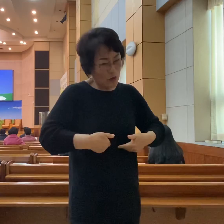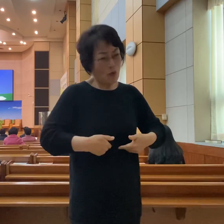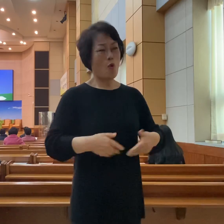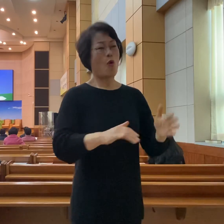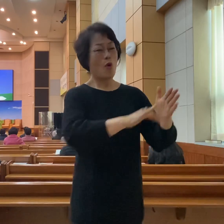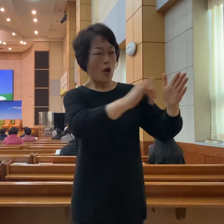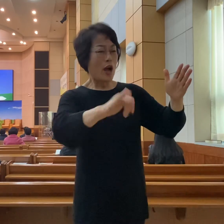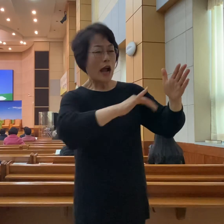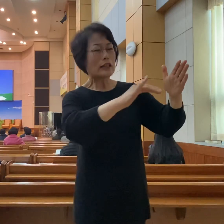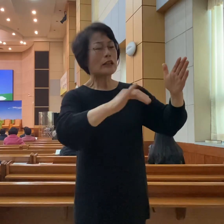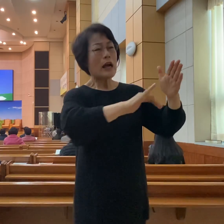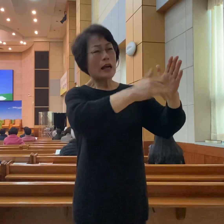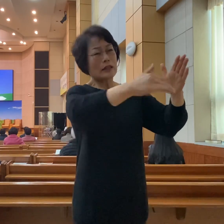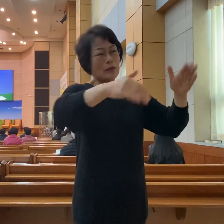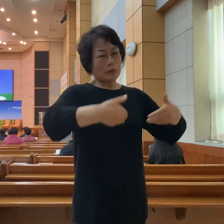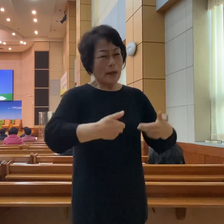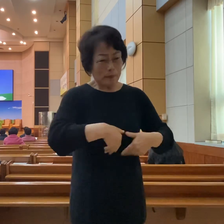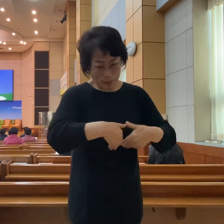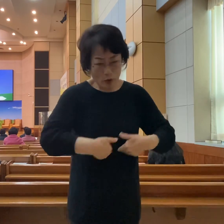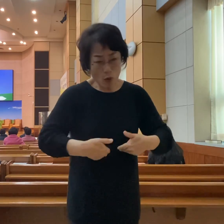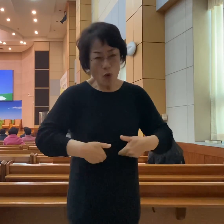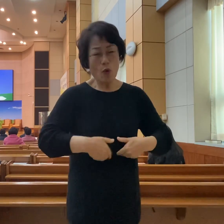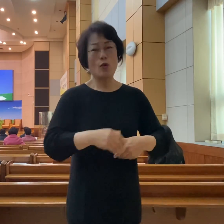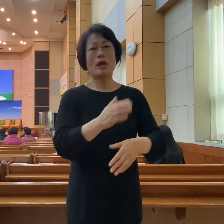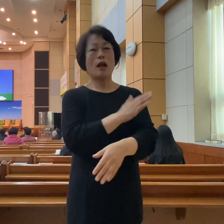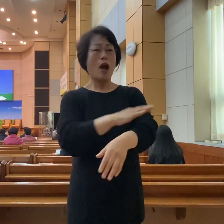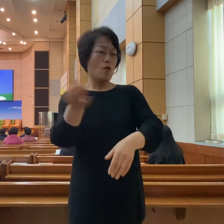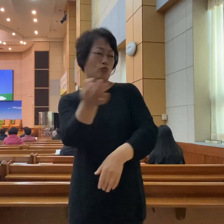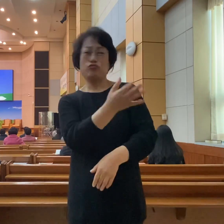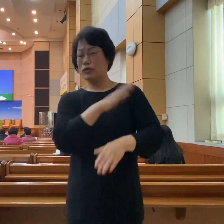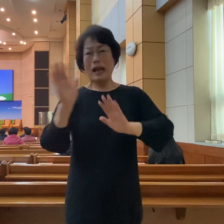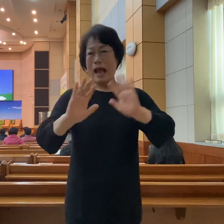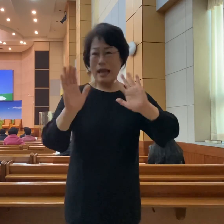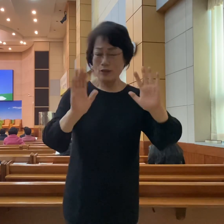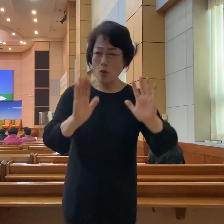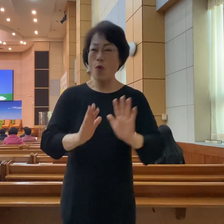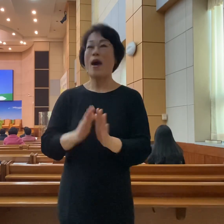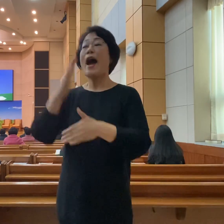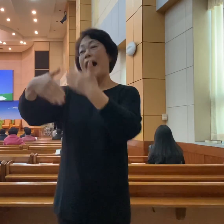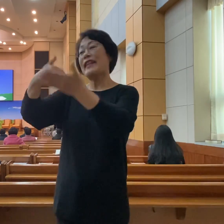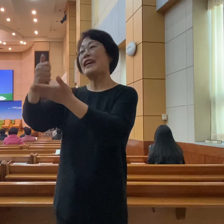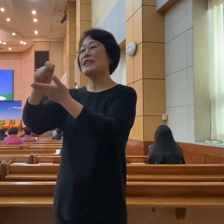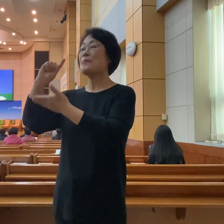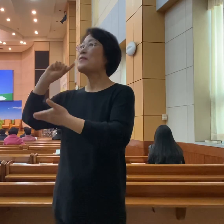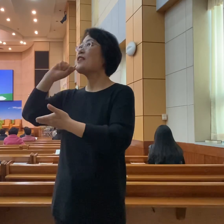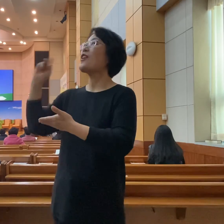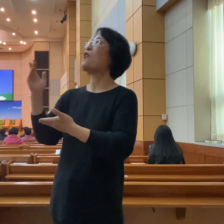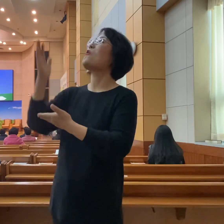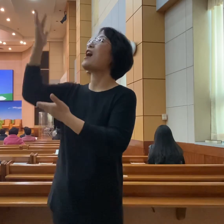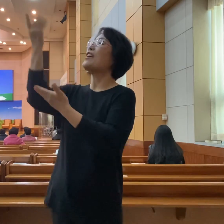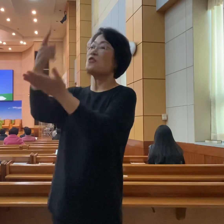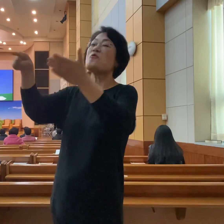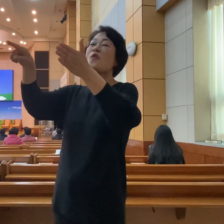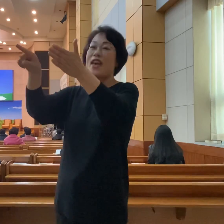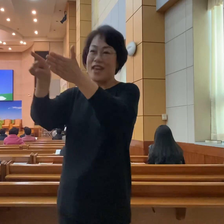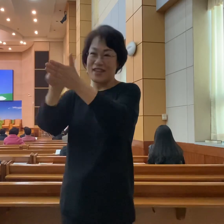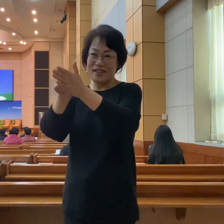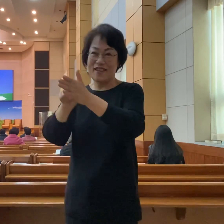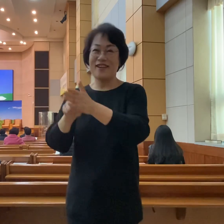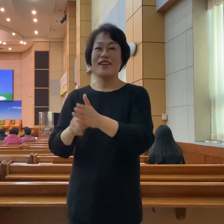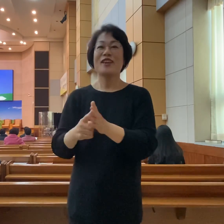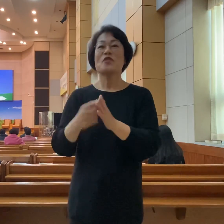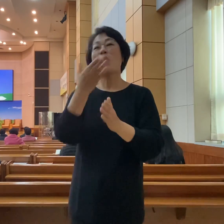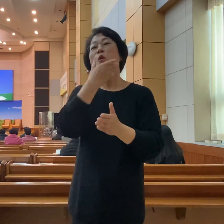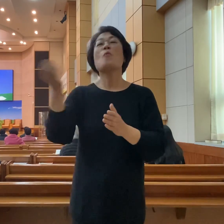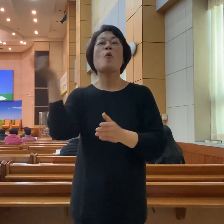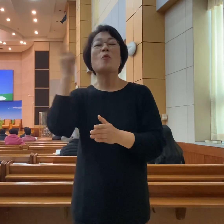이루어야 되는데 그냥 뭐 잘 살기 위해서 그게 아니라 하나님의 나라, 하나님의 뜻,